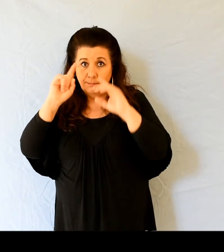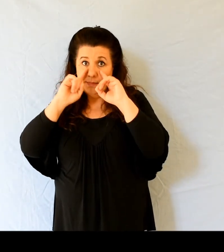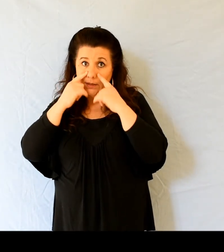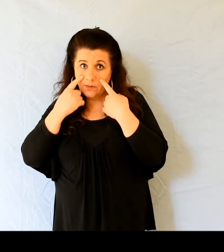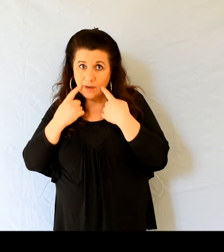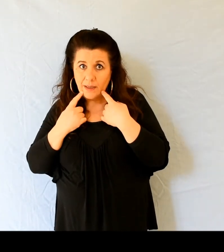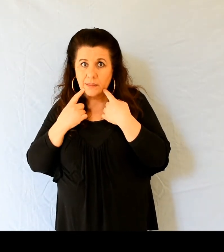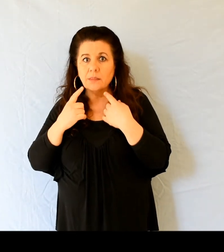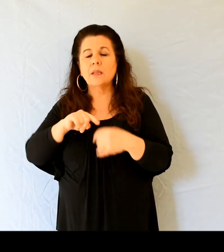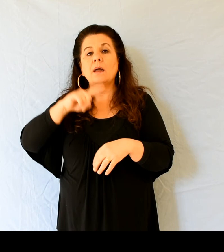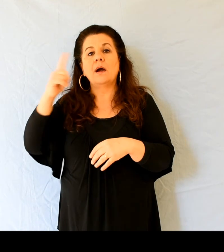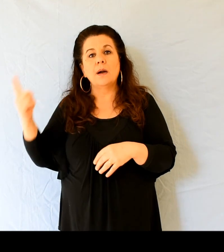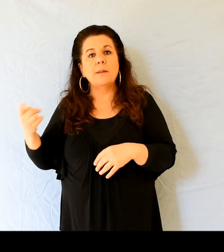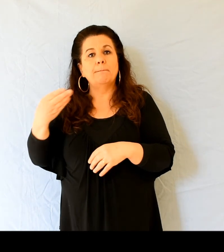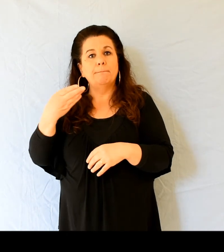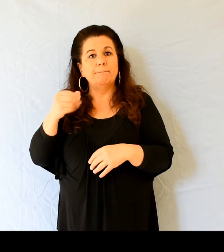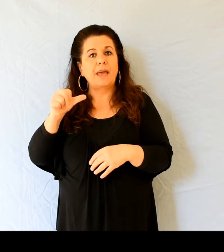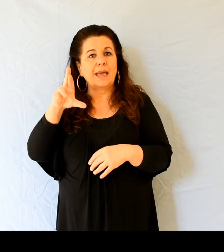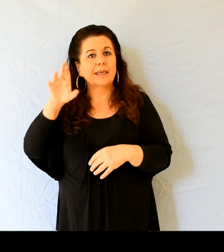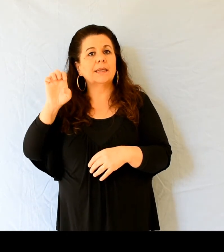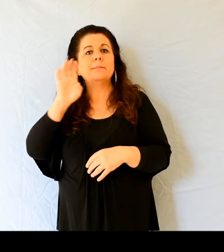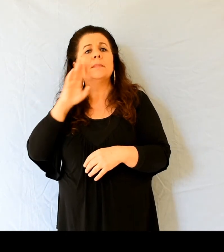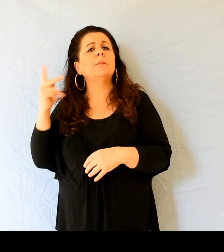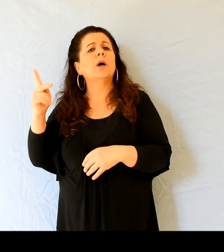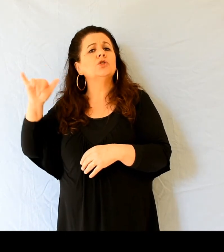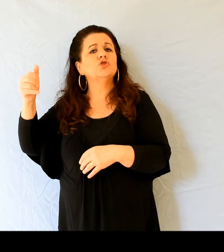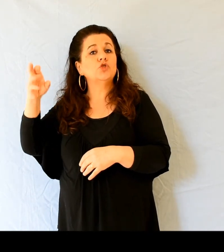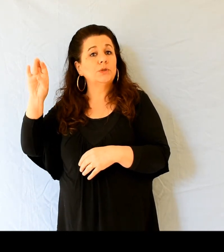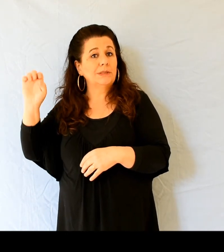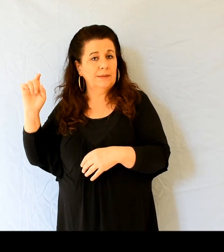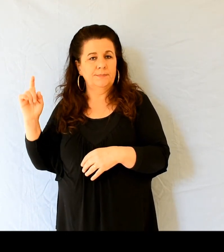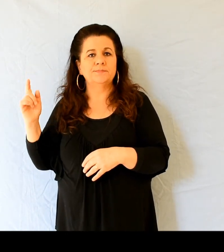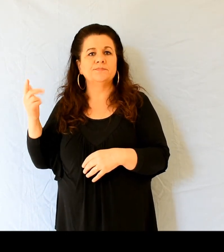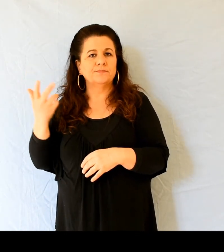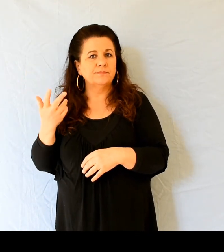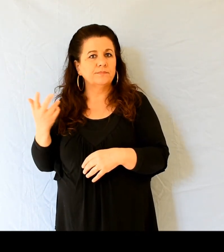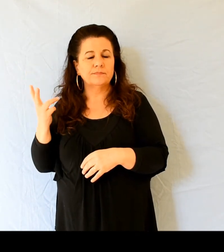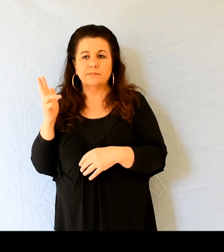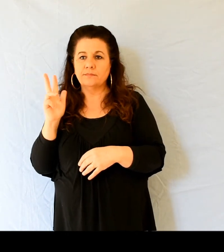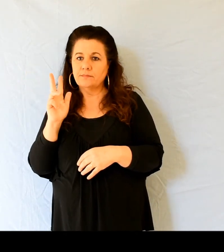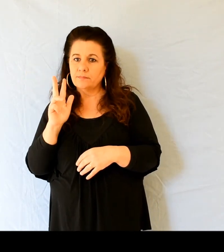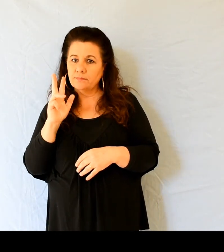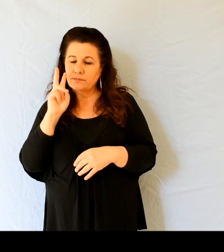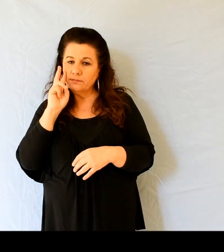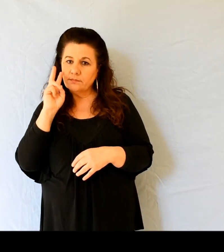Marie, mère de José, observait l'endroit où on l'avait mis.